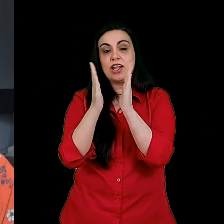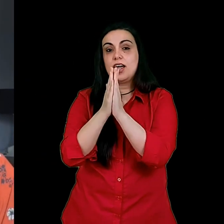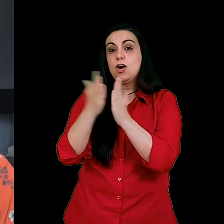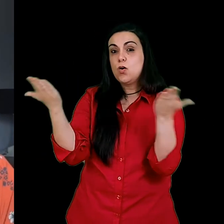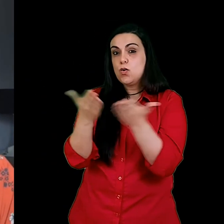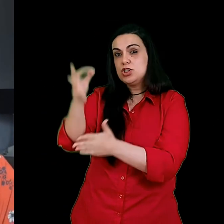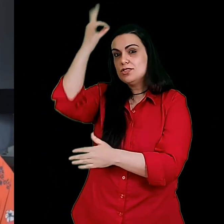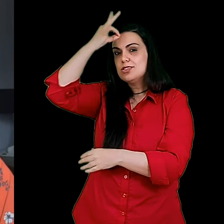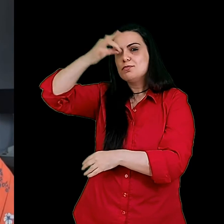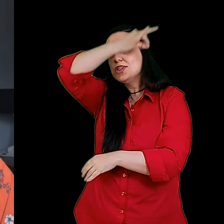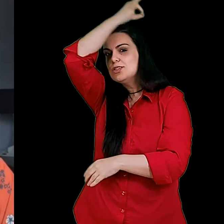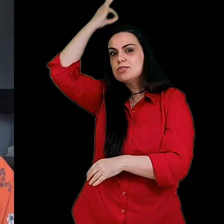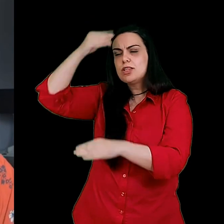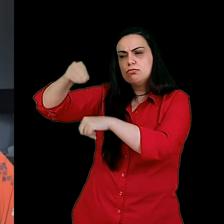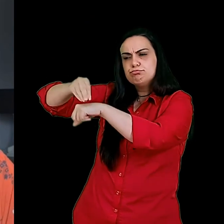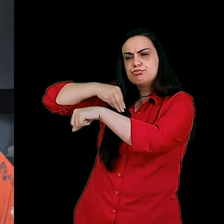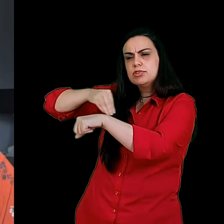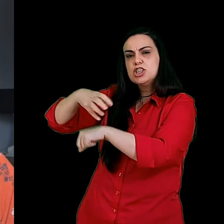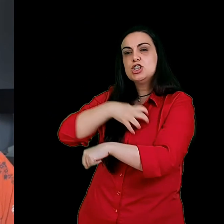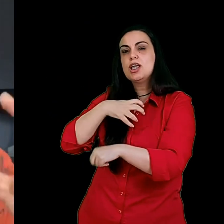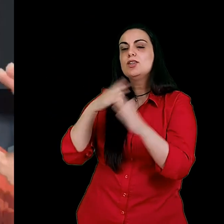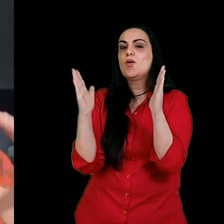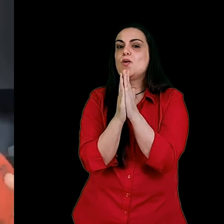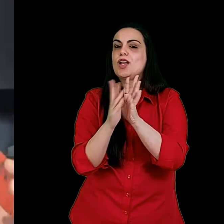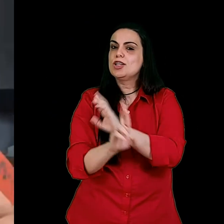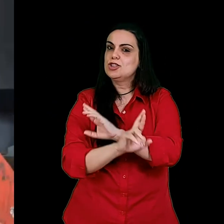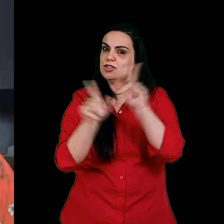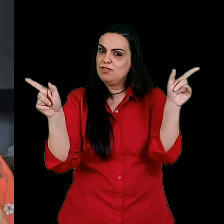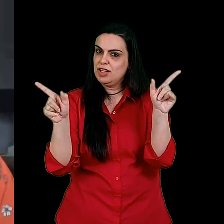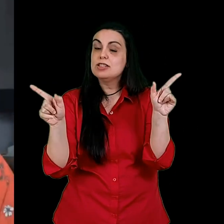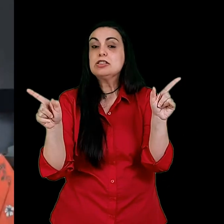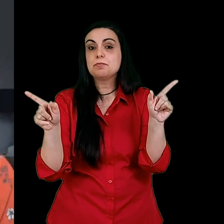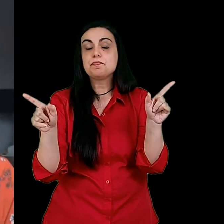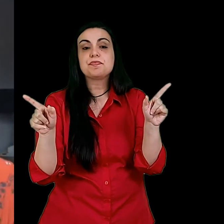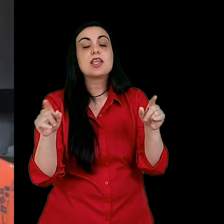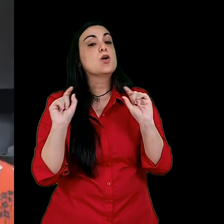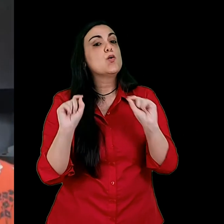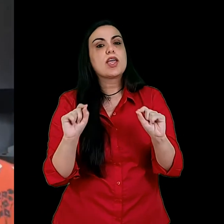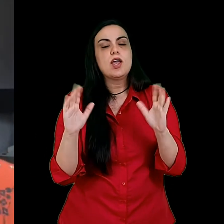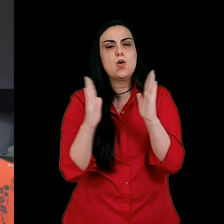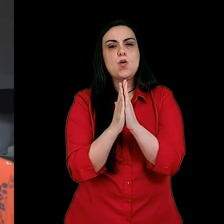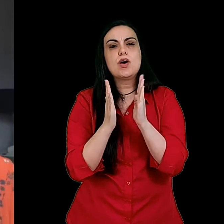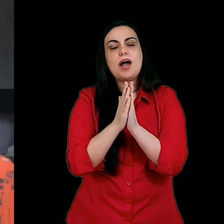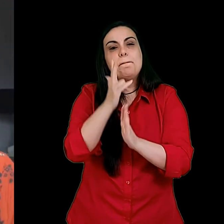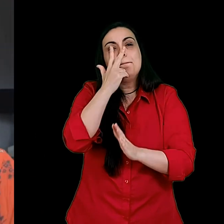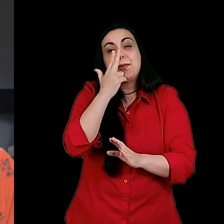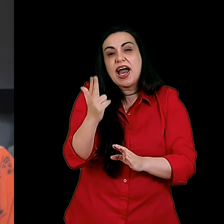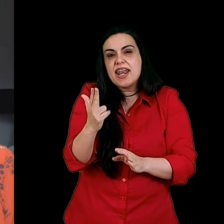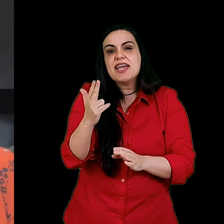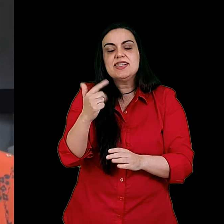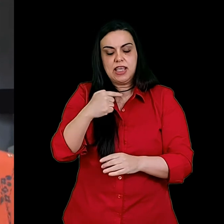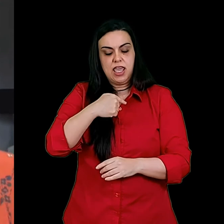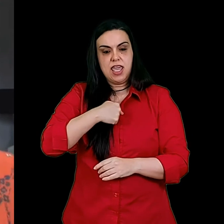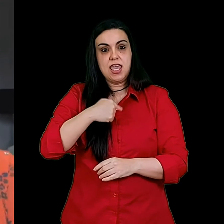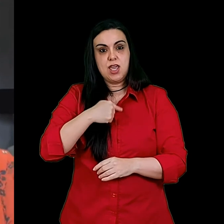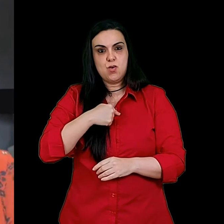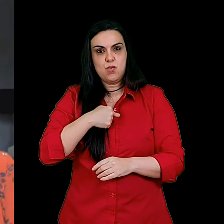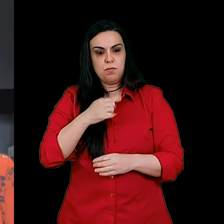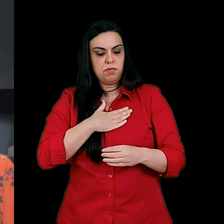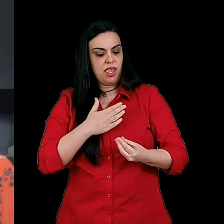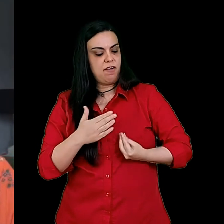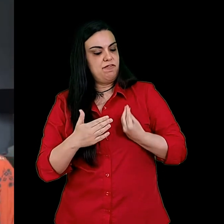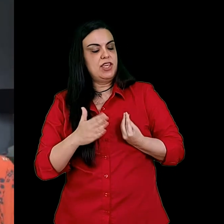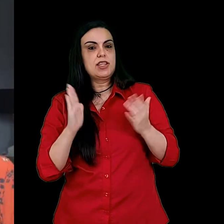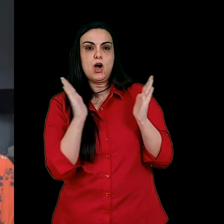deu um jeito de orar diferente. Ele disse para mim que eu ia orar como se estivesse orando por mim. Mas aonde quer que